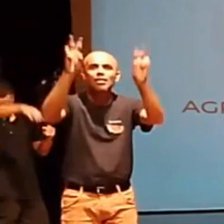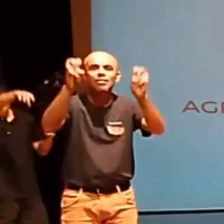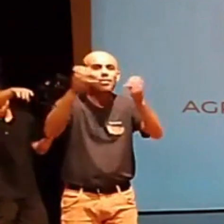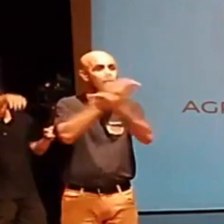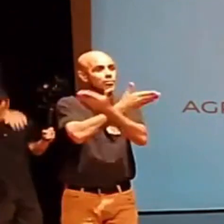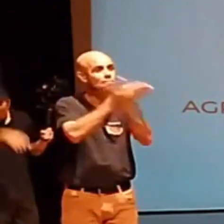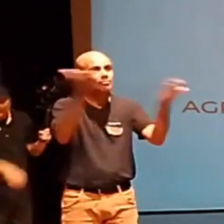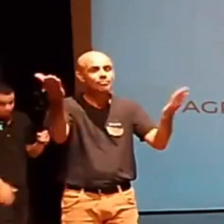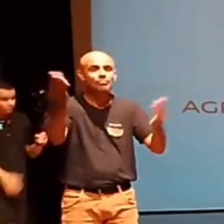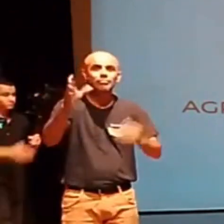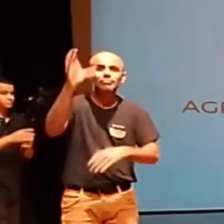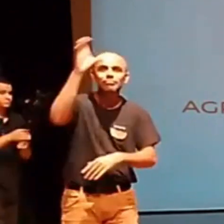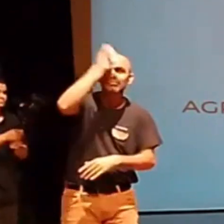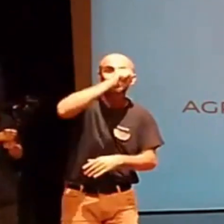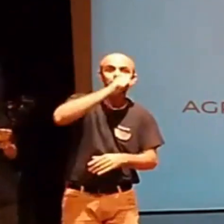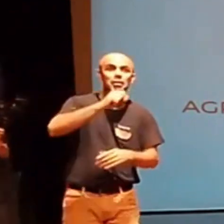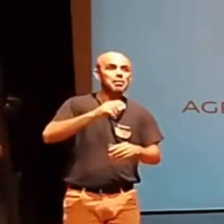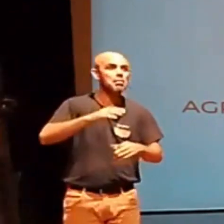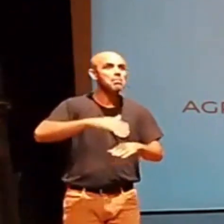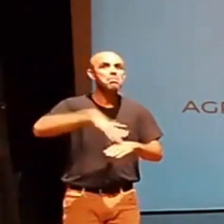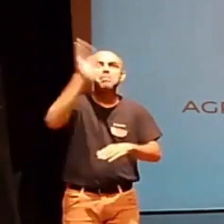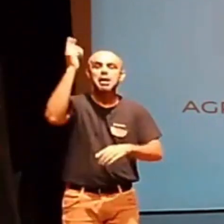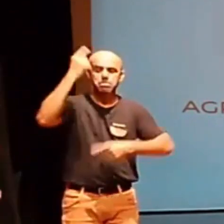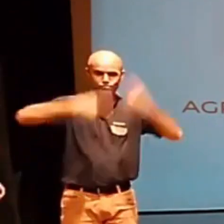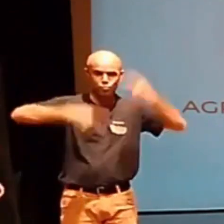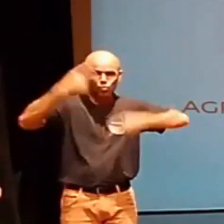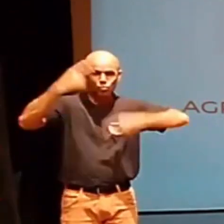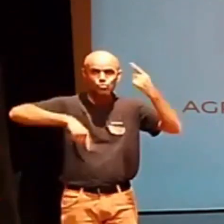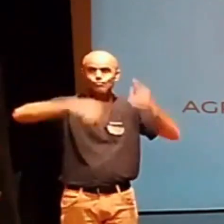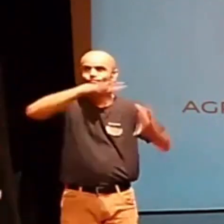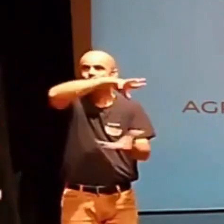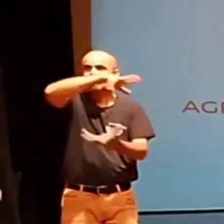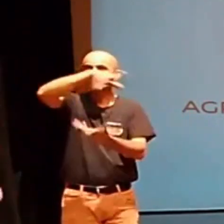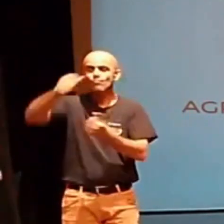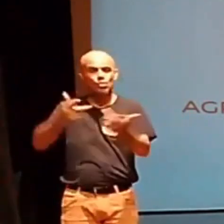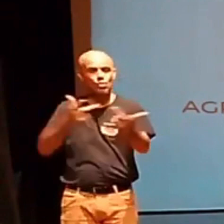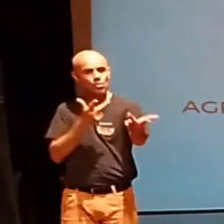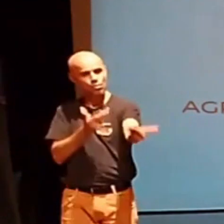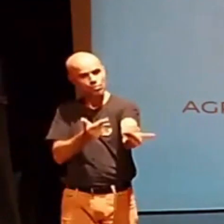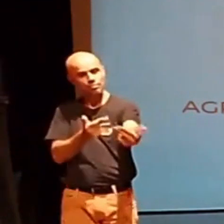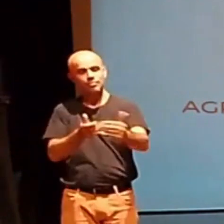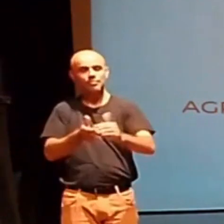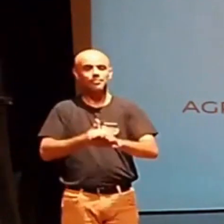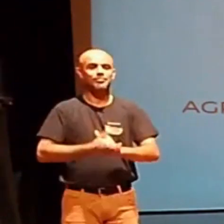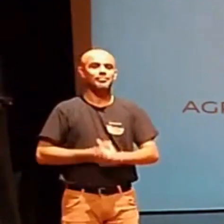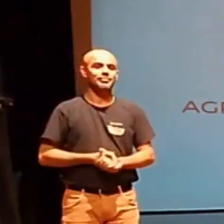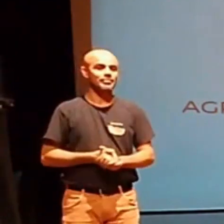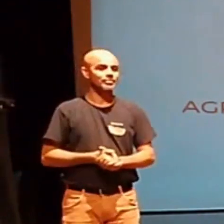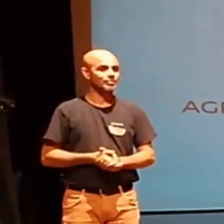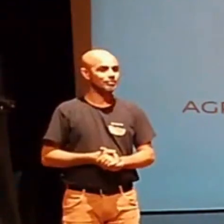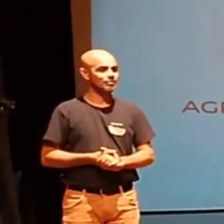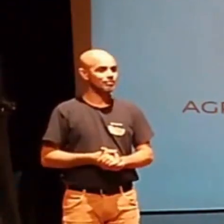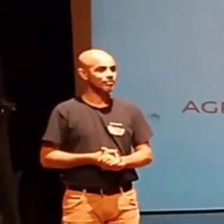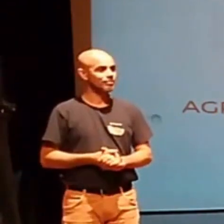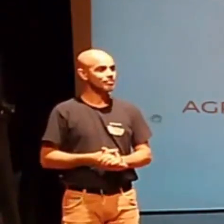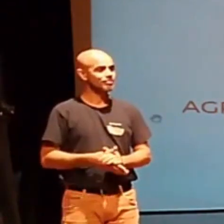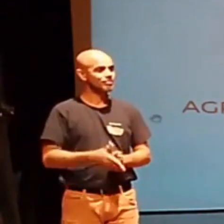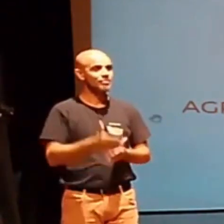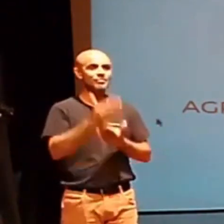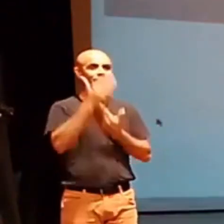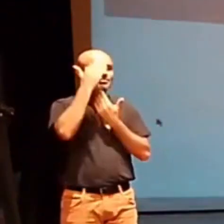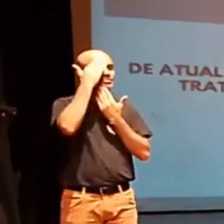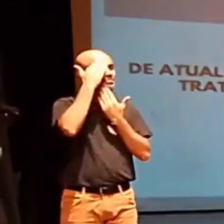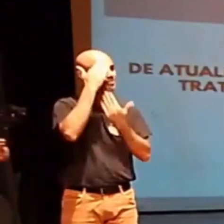pessoas, que existam muito mais políticos no mundo como você. Pri, obrigada